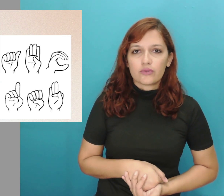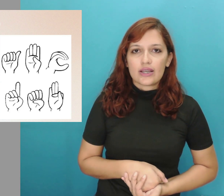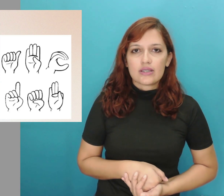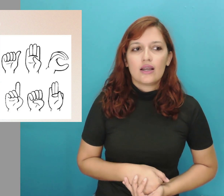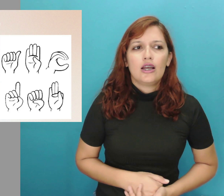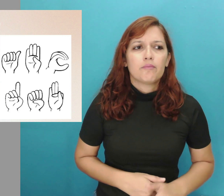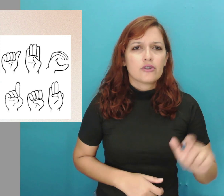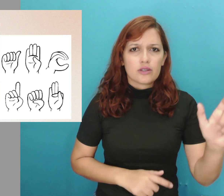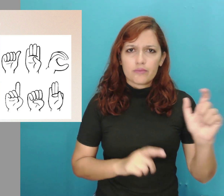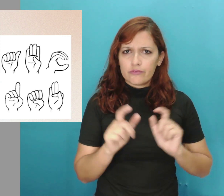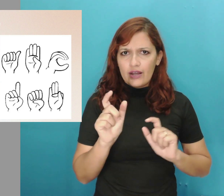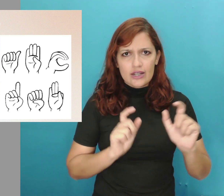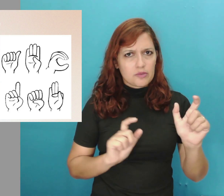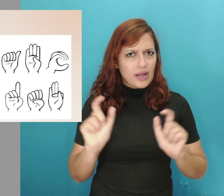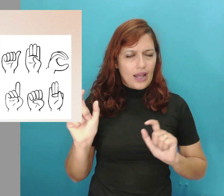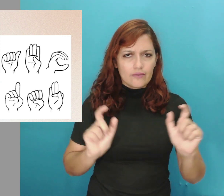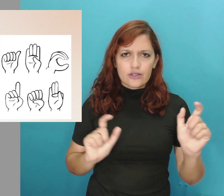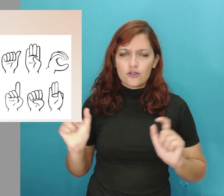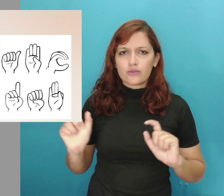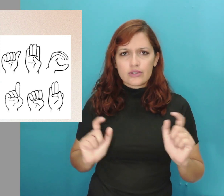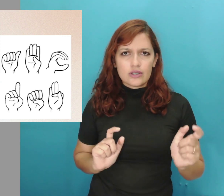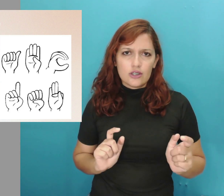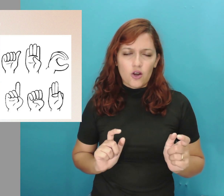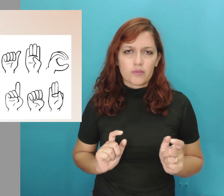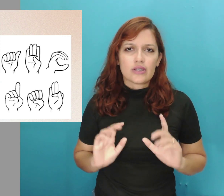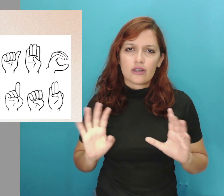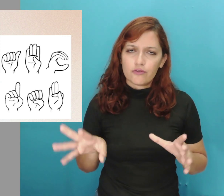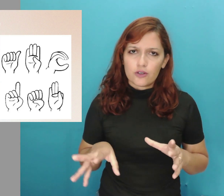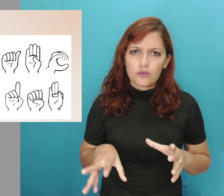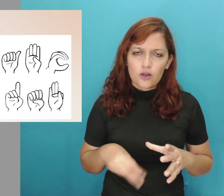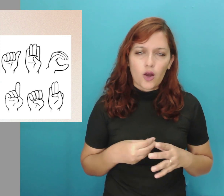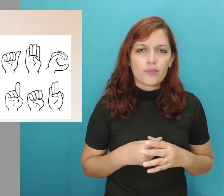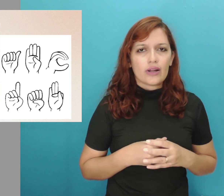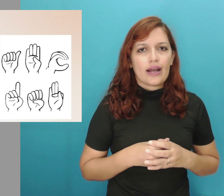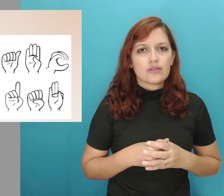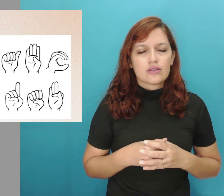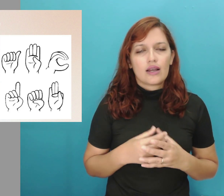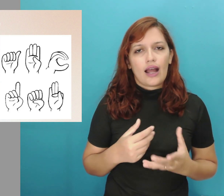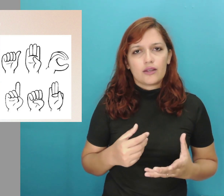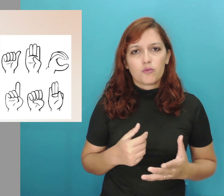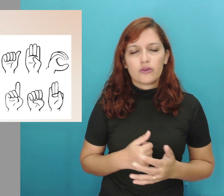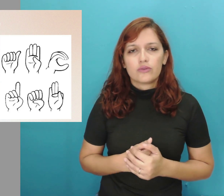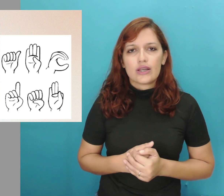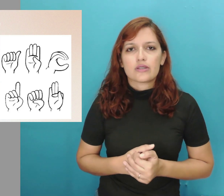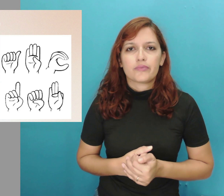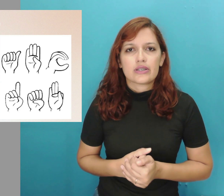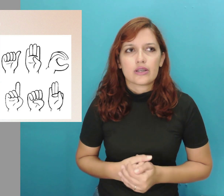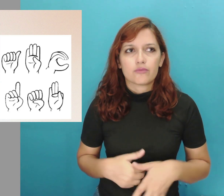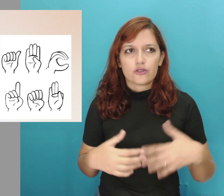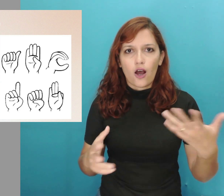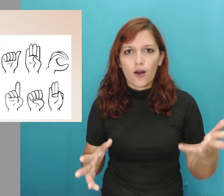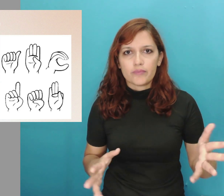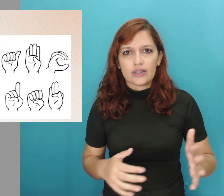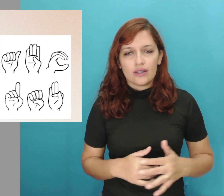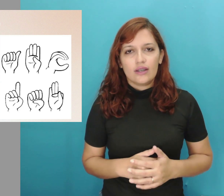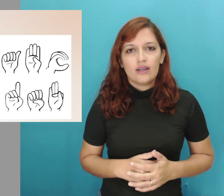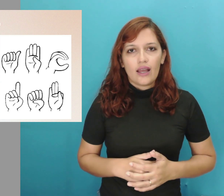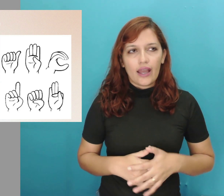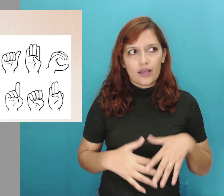portuguesa, mas tem várias palavras de outros idiomas, né, que foram incorporados à língua portuguesa. Por exemplo, shopping. Eu